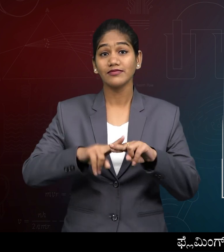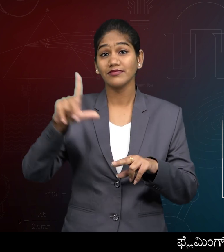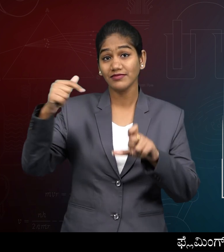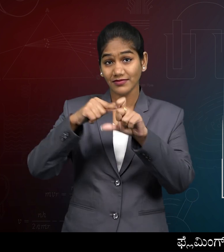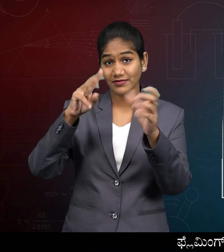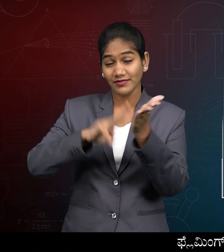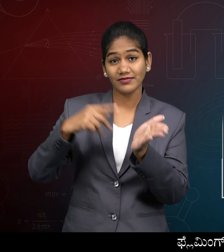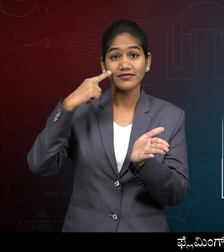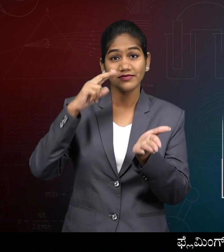ಫ್ಲೆಮಿಂಗ್ ಅವರ ಎಡಗೈ ನಿಯಮ.